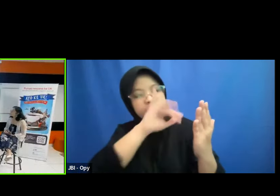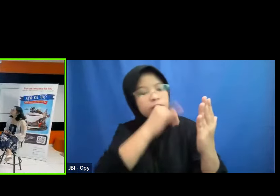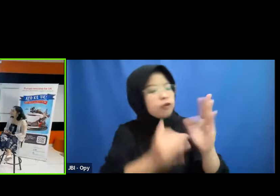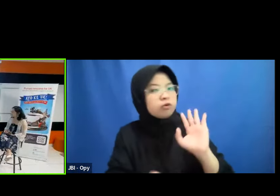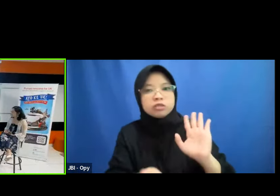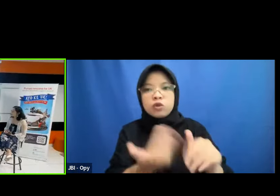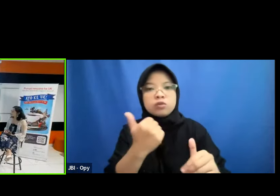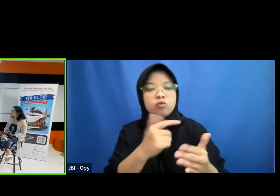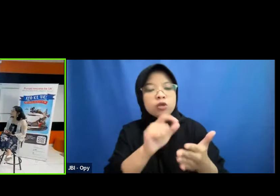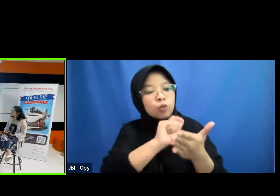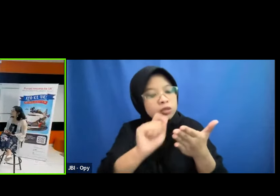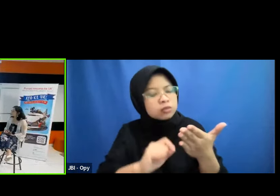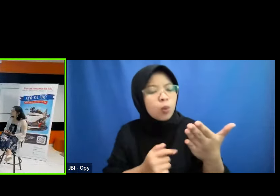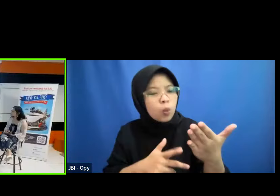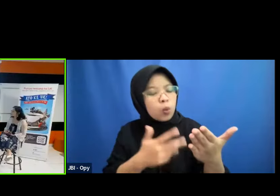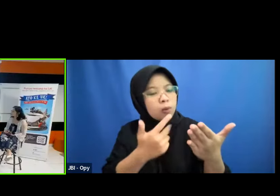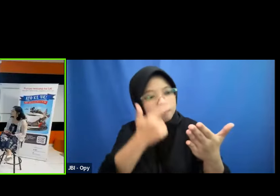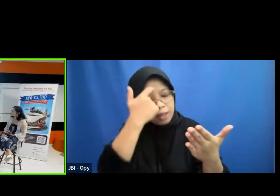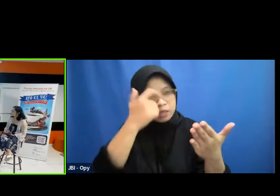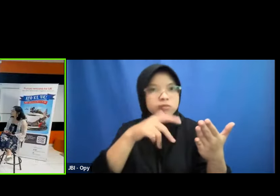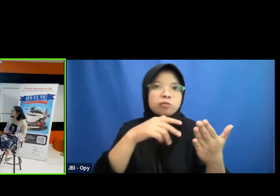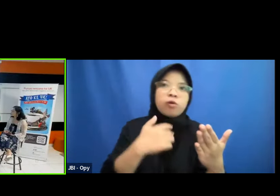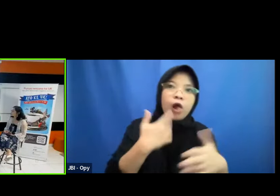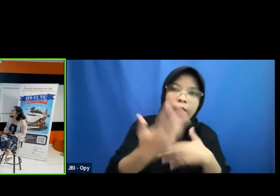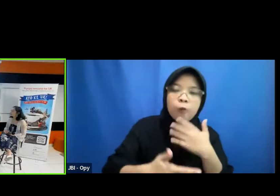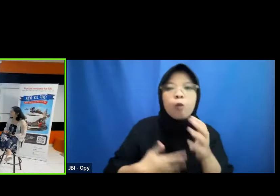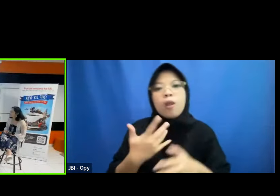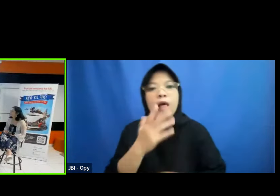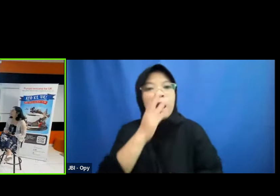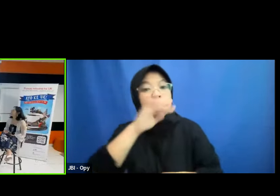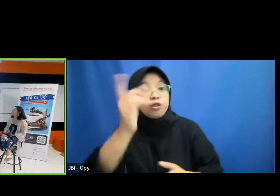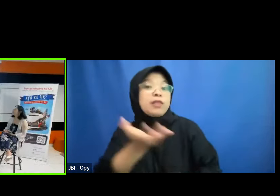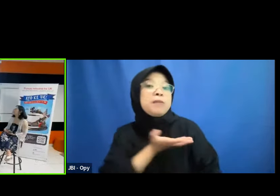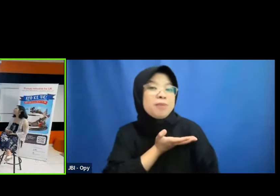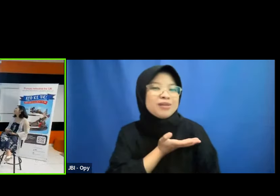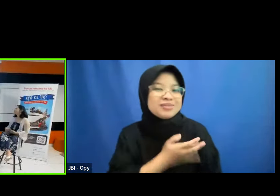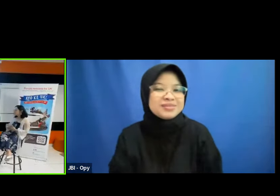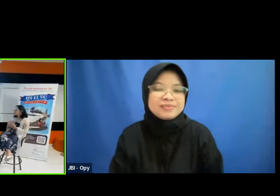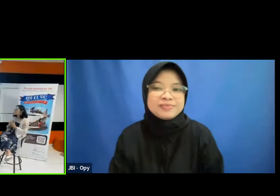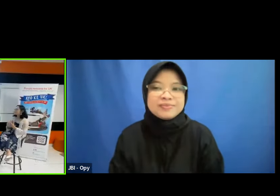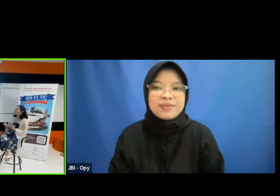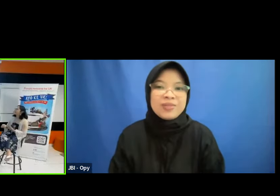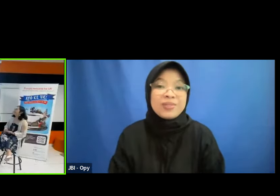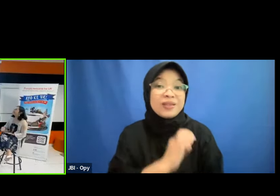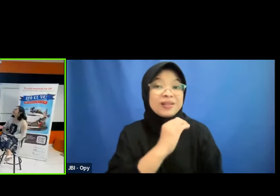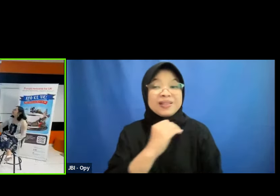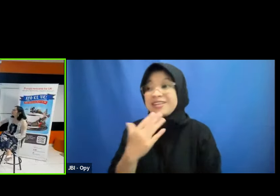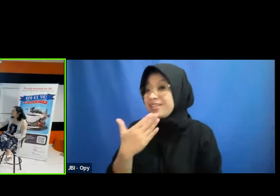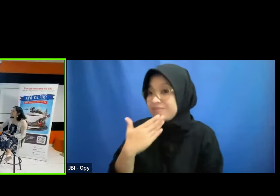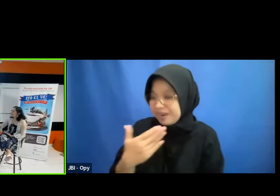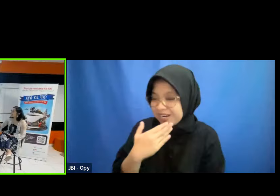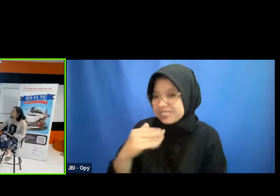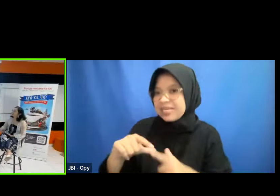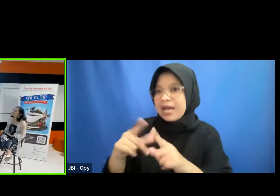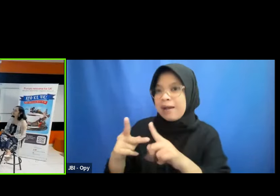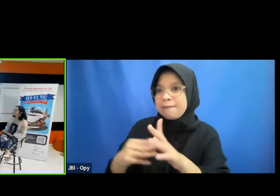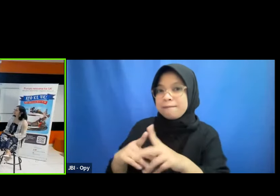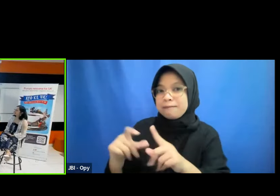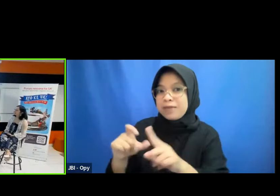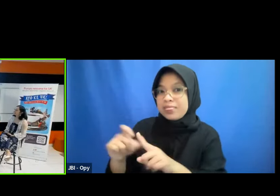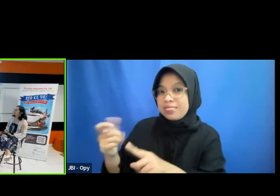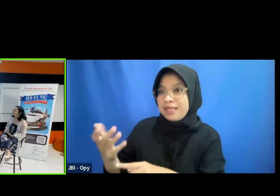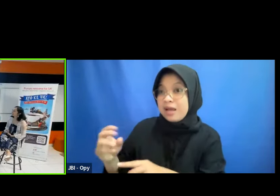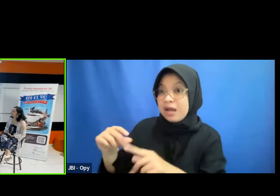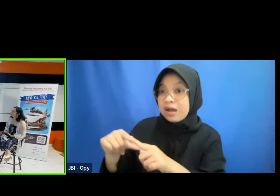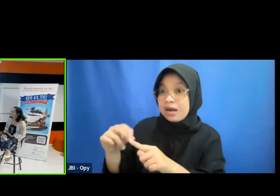lagi semua SII dan e Alhamdulillah diterima kemudian Betul pakimaasih Mas Mungkin